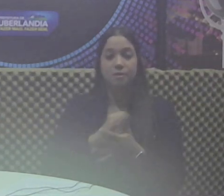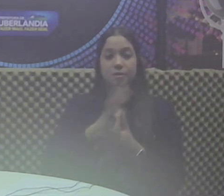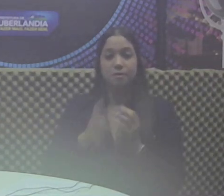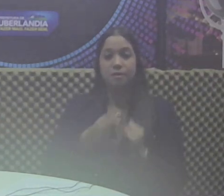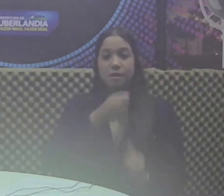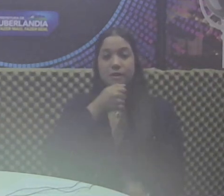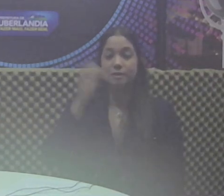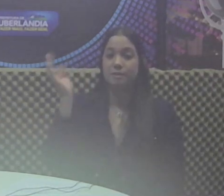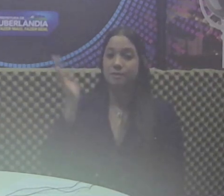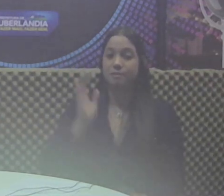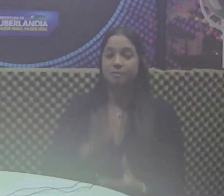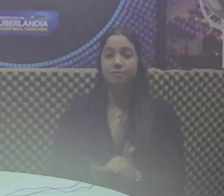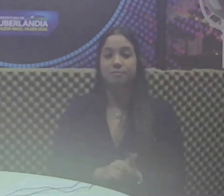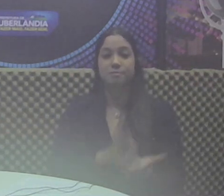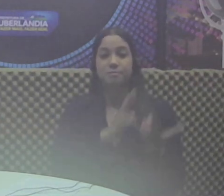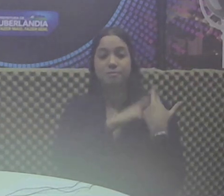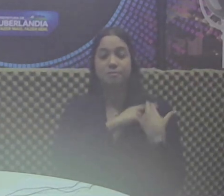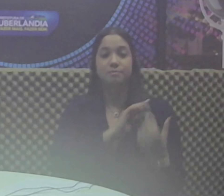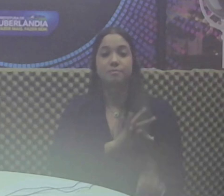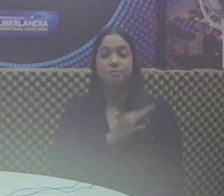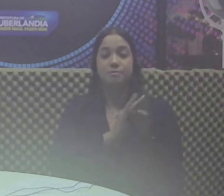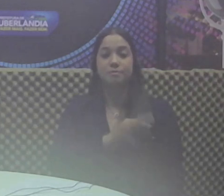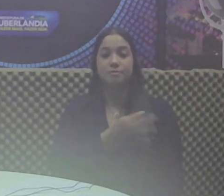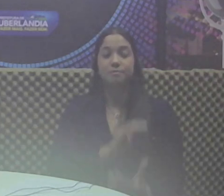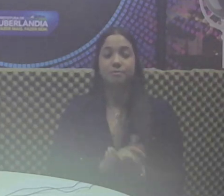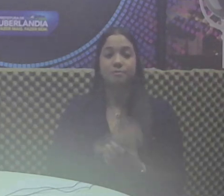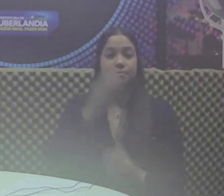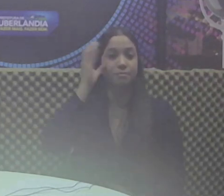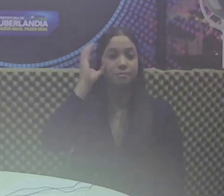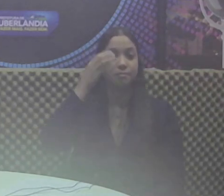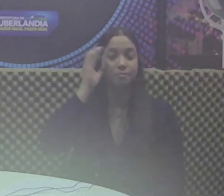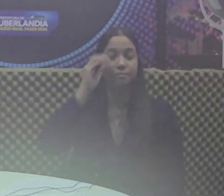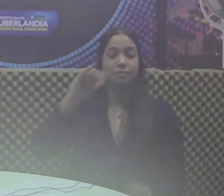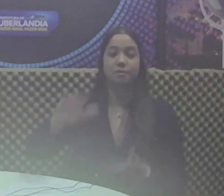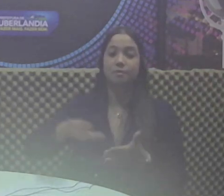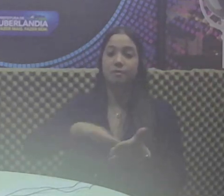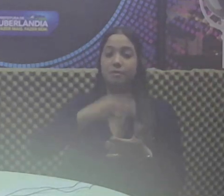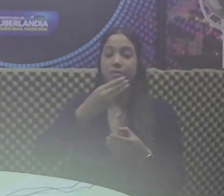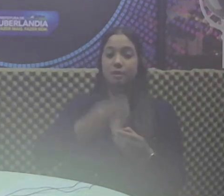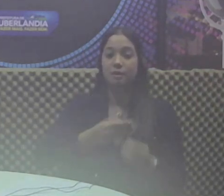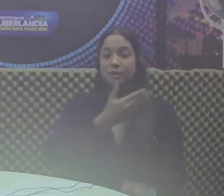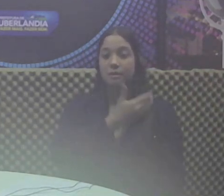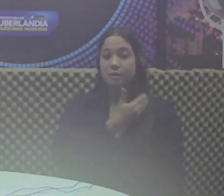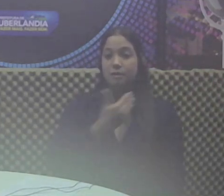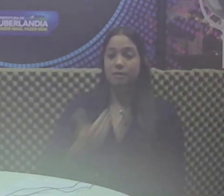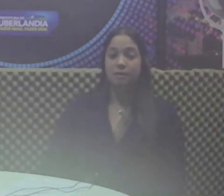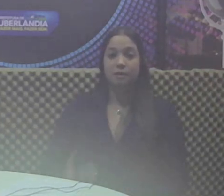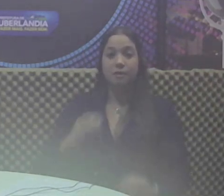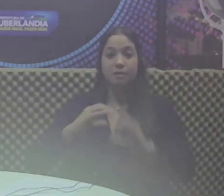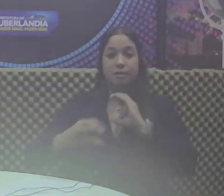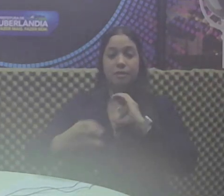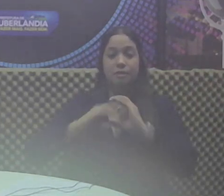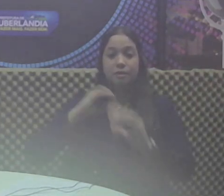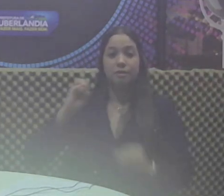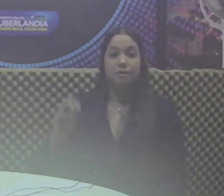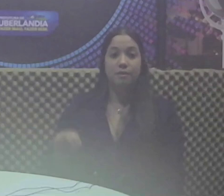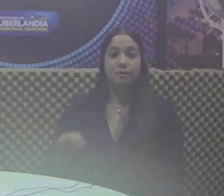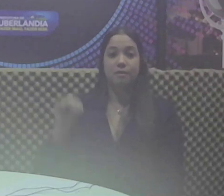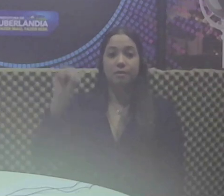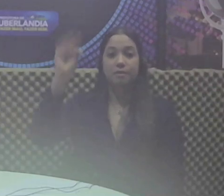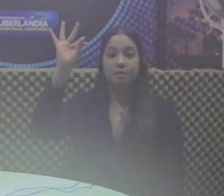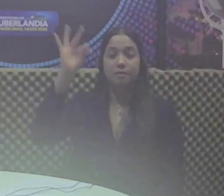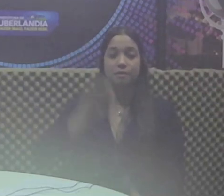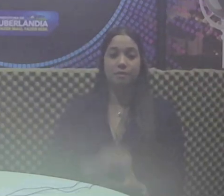em Libras, Amanda Valentim. Responsável técnico, Cristiano Silva. Secretário Municipal de Governo e